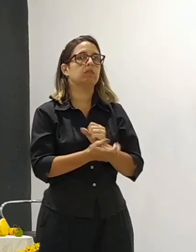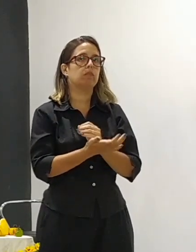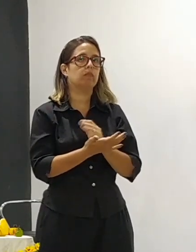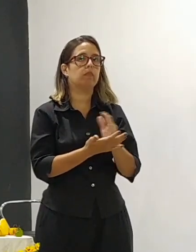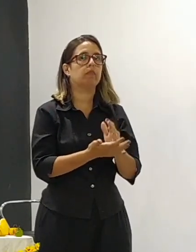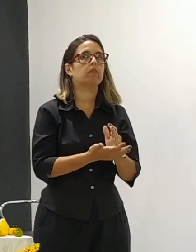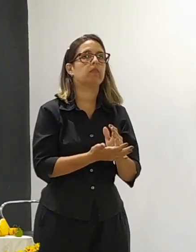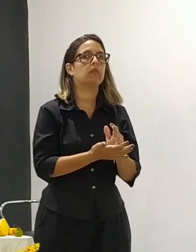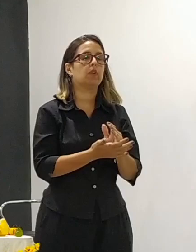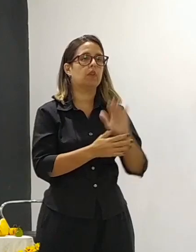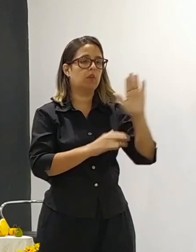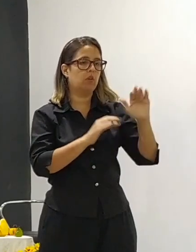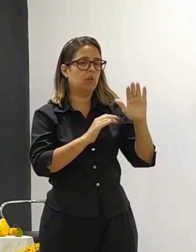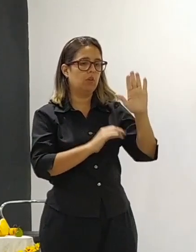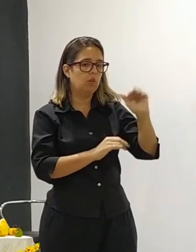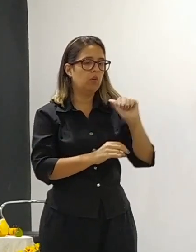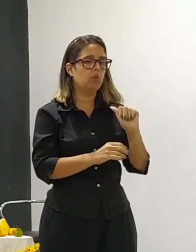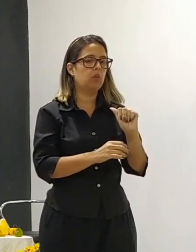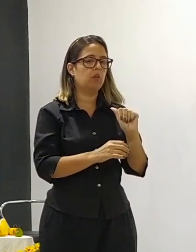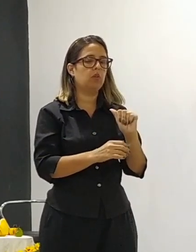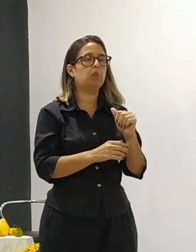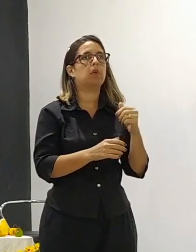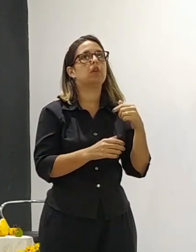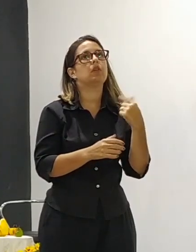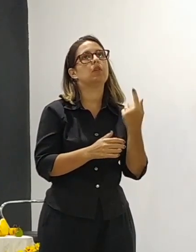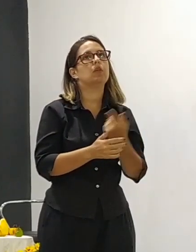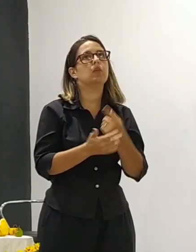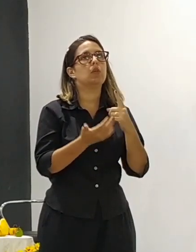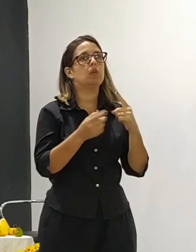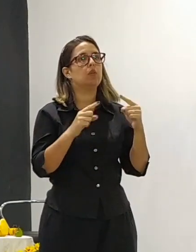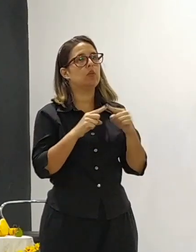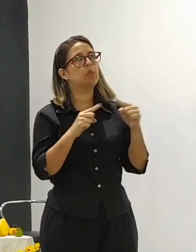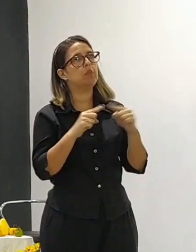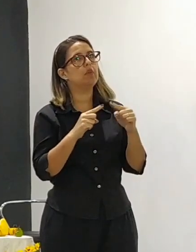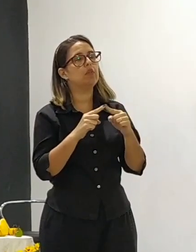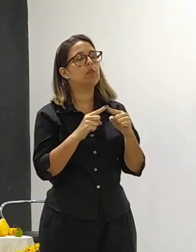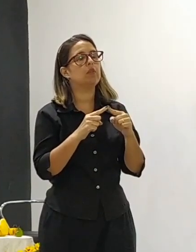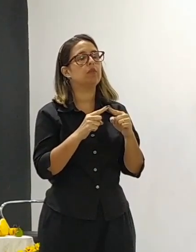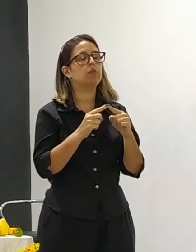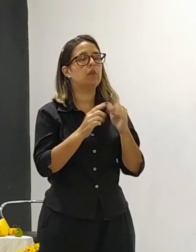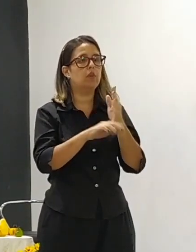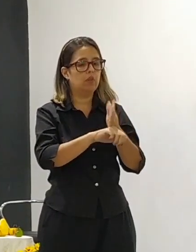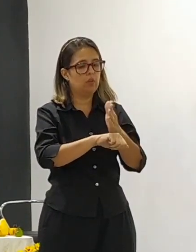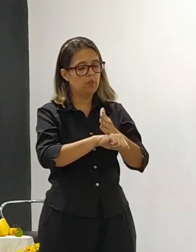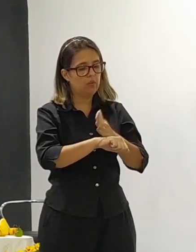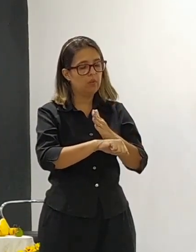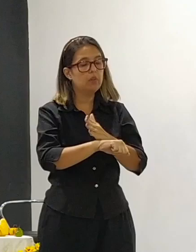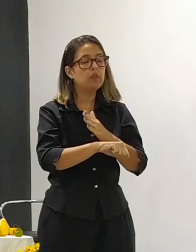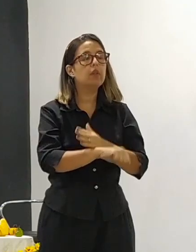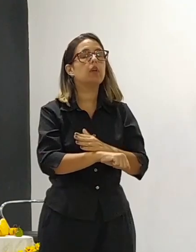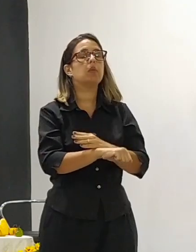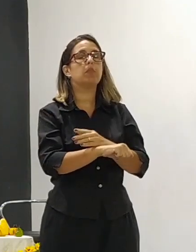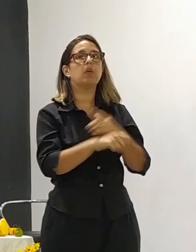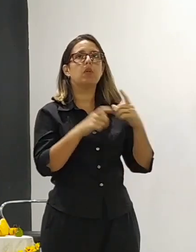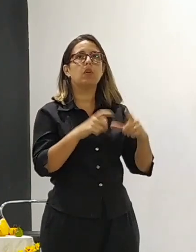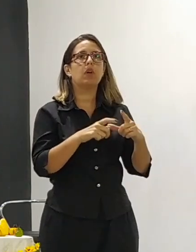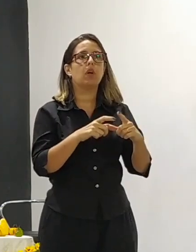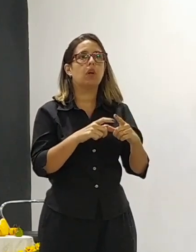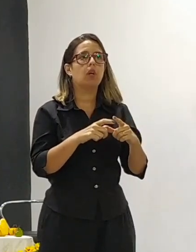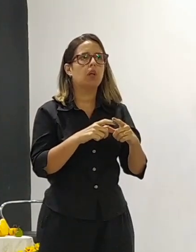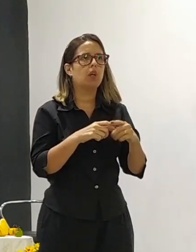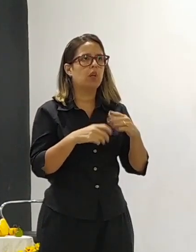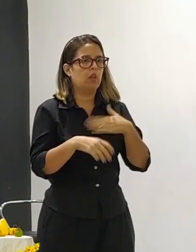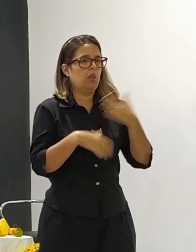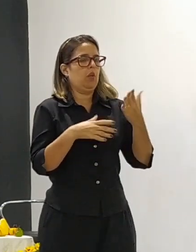cumprir o nosso chamado, a nossa missão. Então todo aquele tempo ali, né, que eles estavam naquele lugar, de repente veio aquele vento